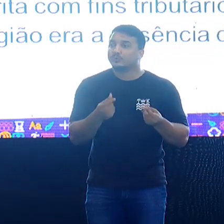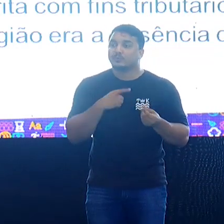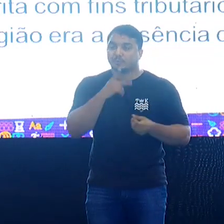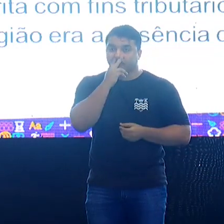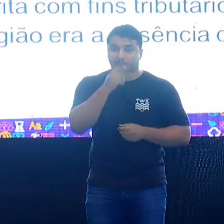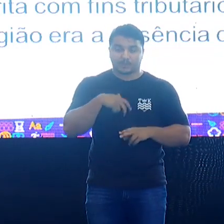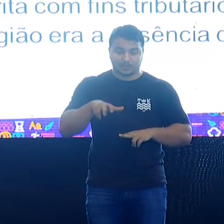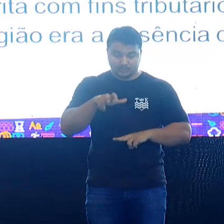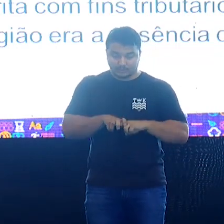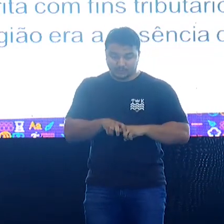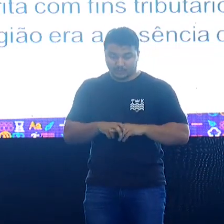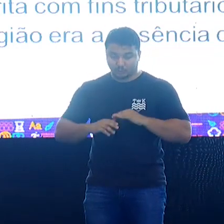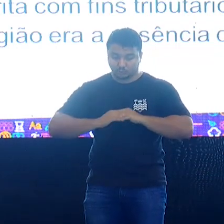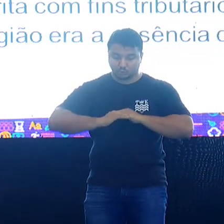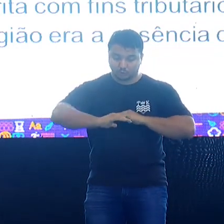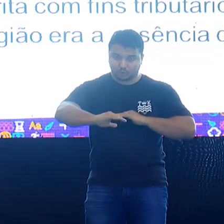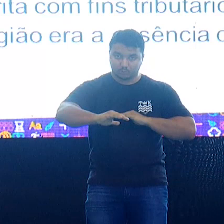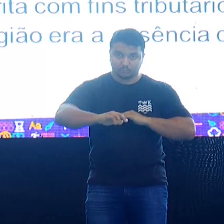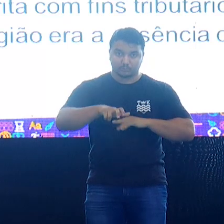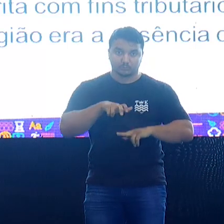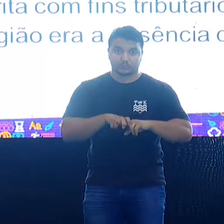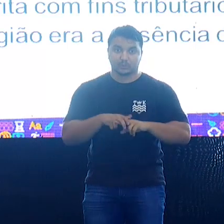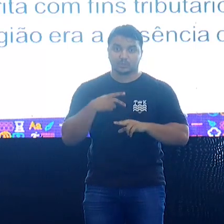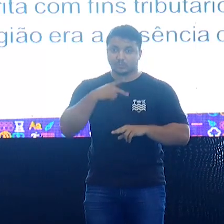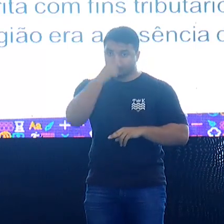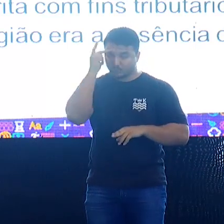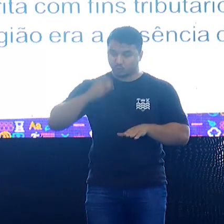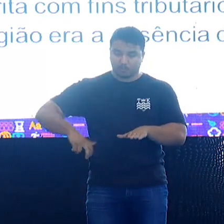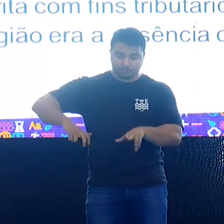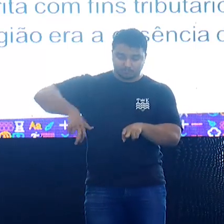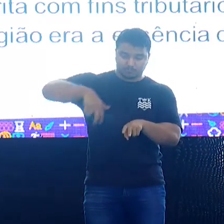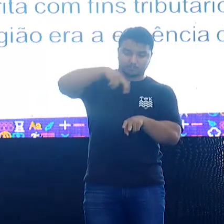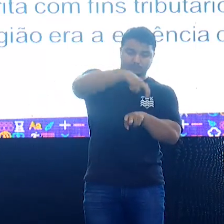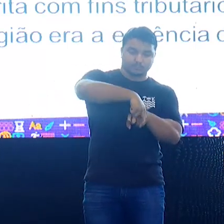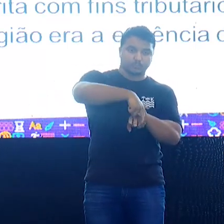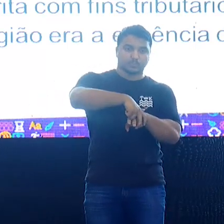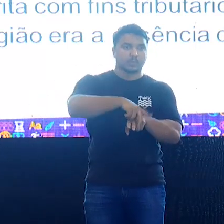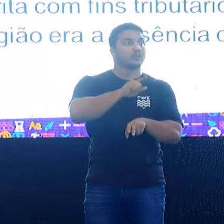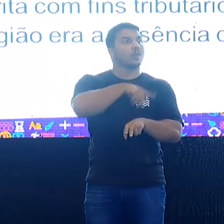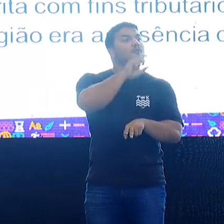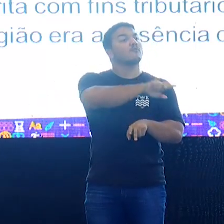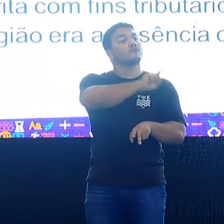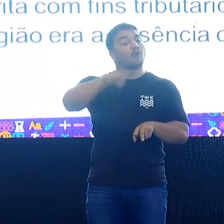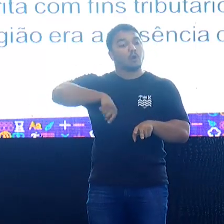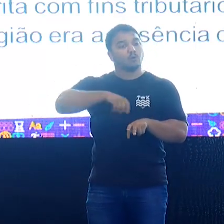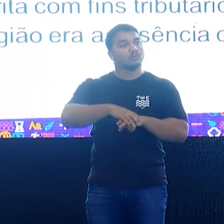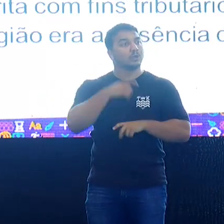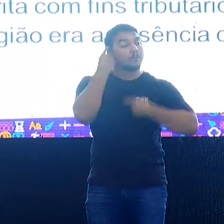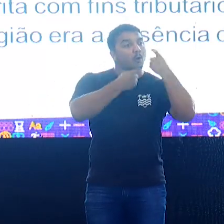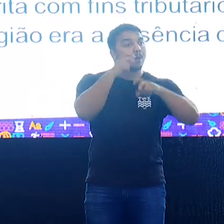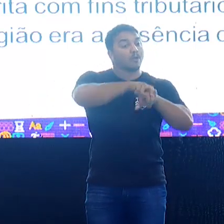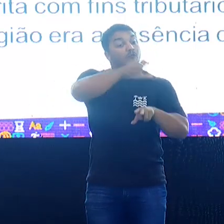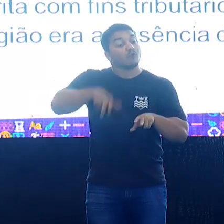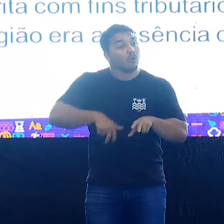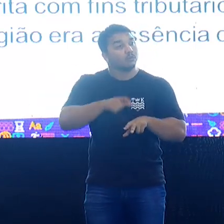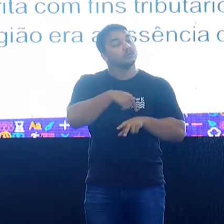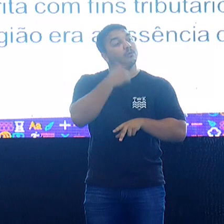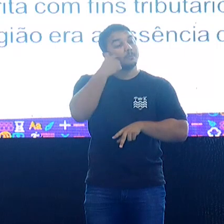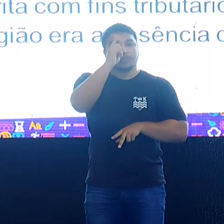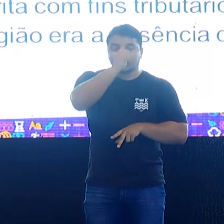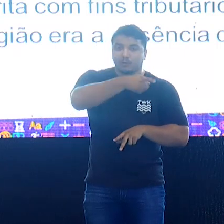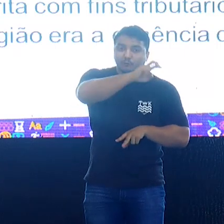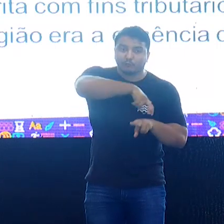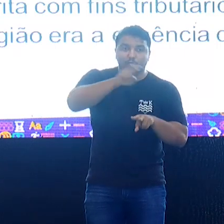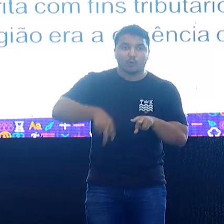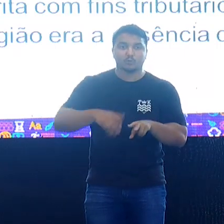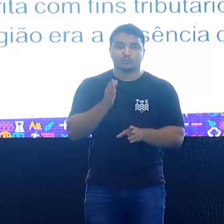está sentado no chão e alguém passa por cima, a pessoa fica desesperada, achando que